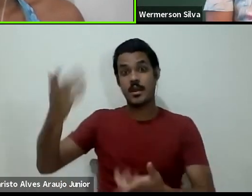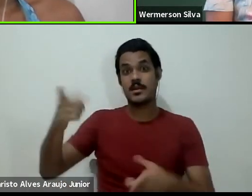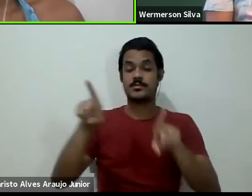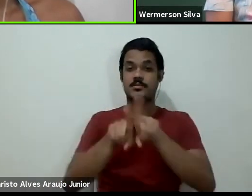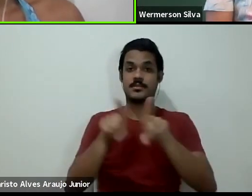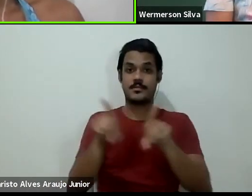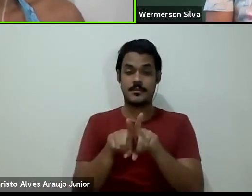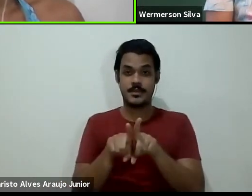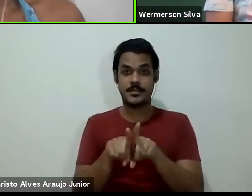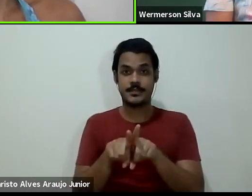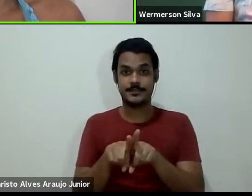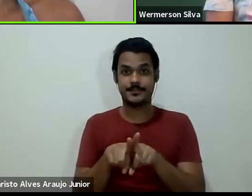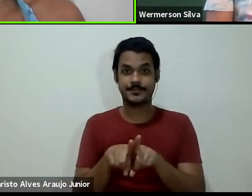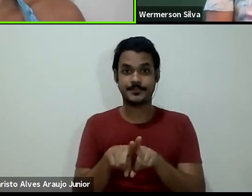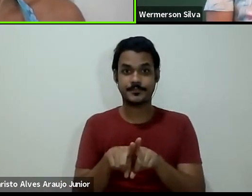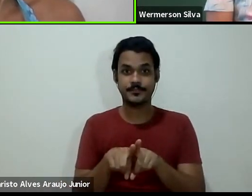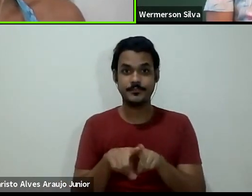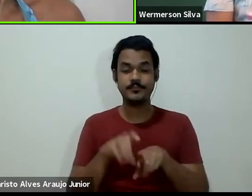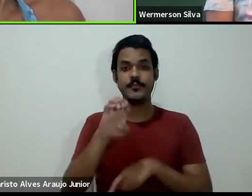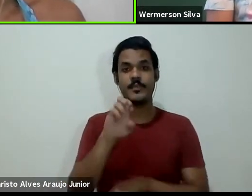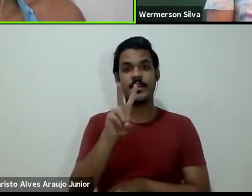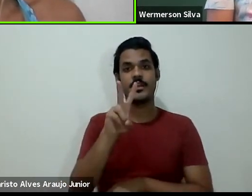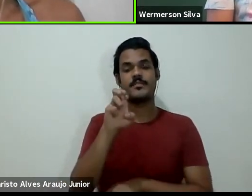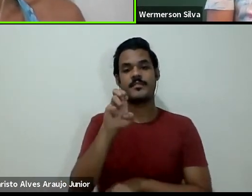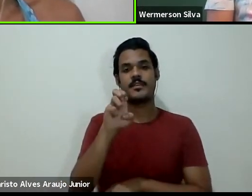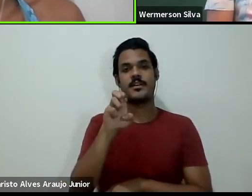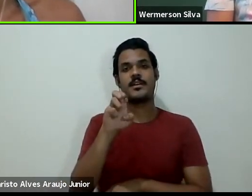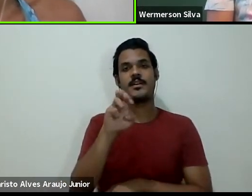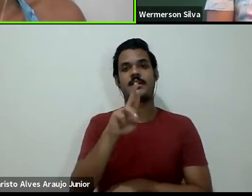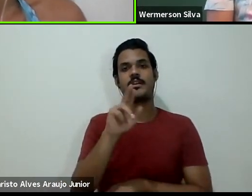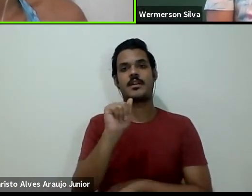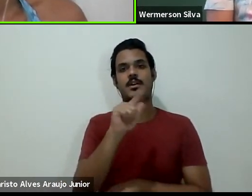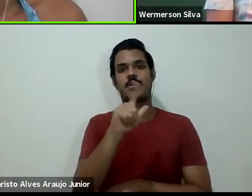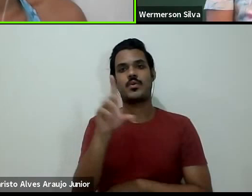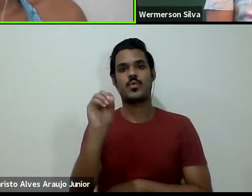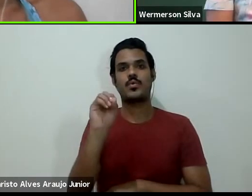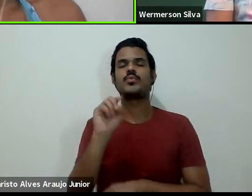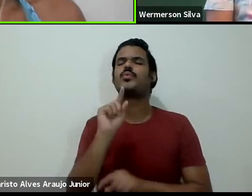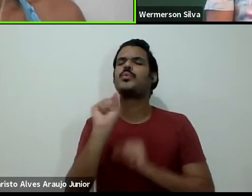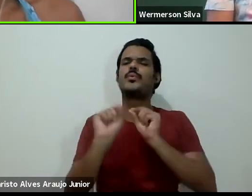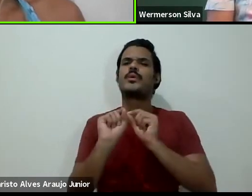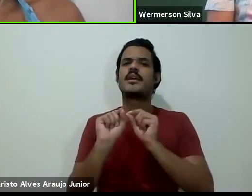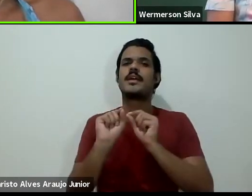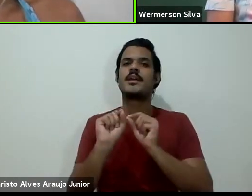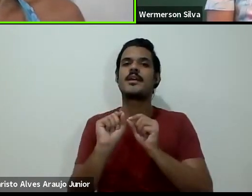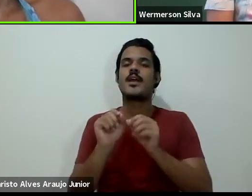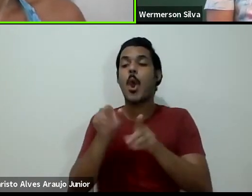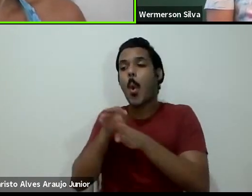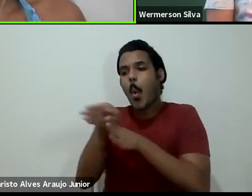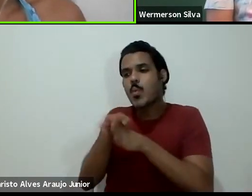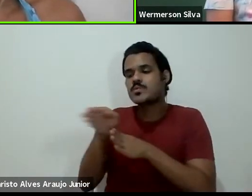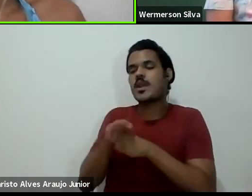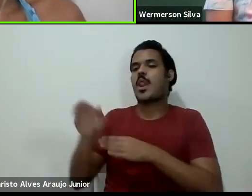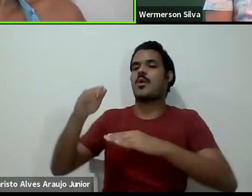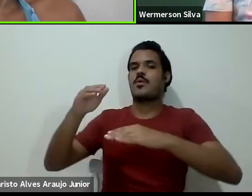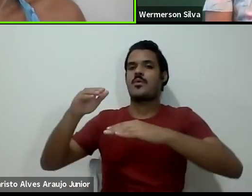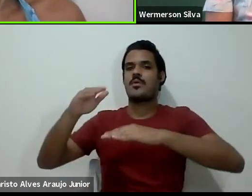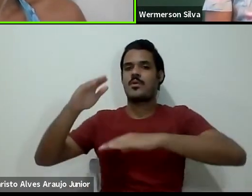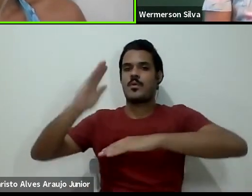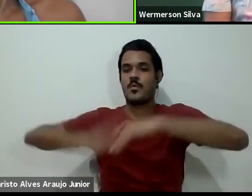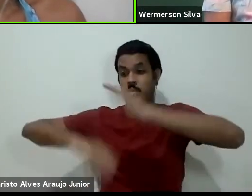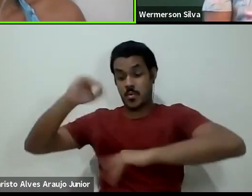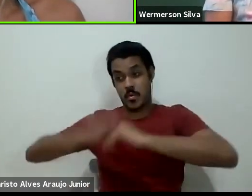ao Everaldo, intérprete de Libras, que indicou o seu trabalho e que se disponibilizou ainda